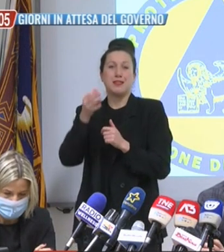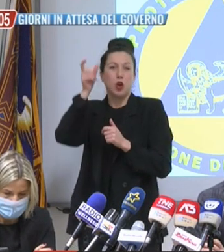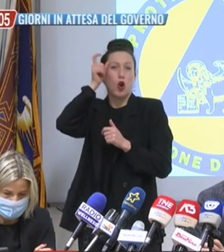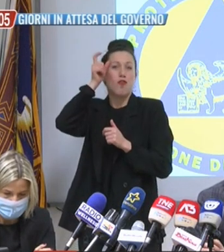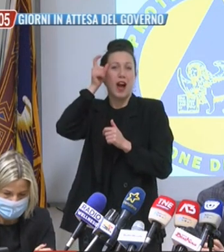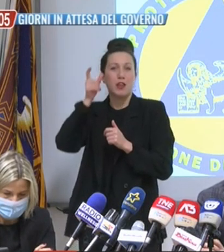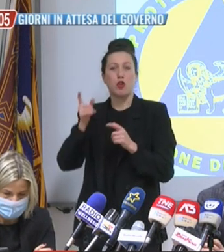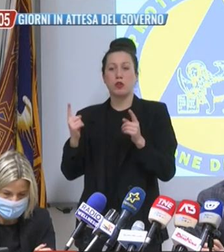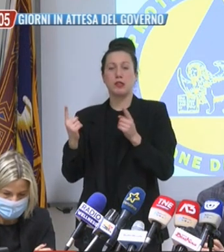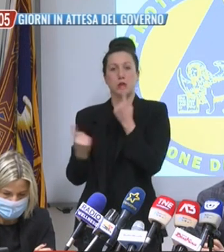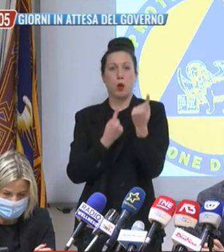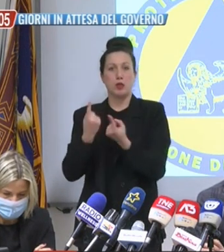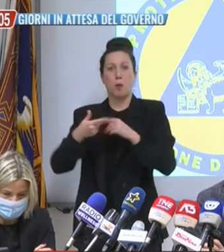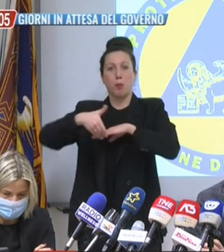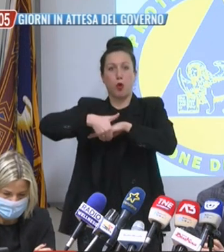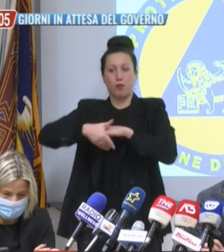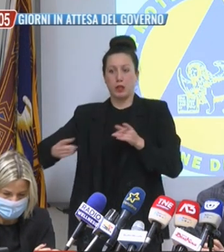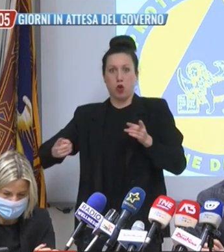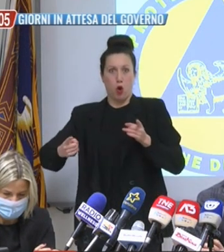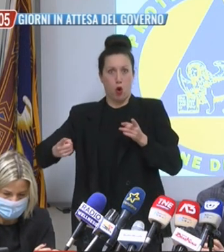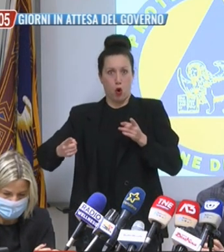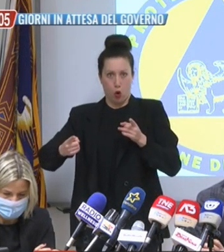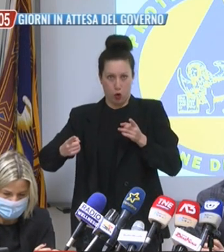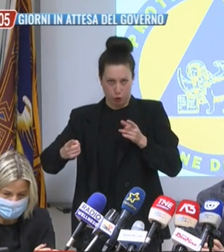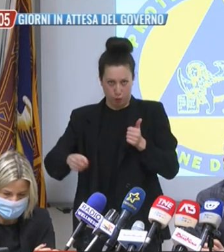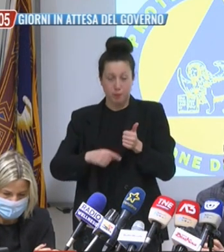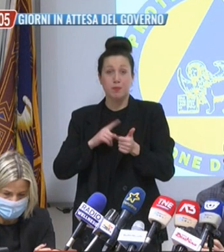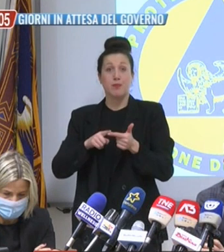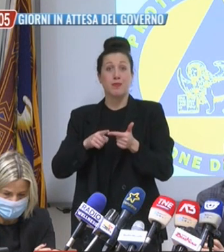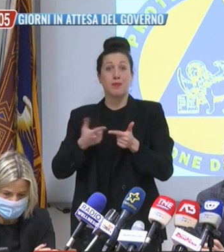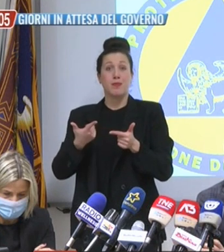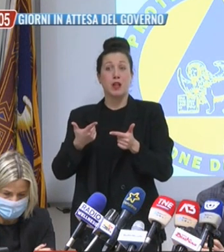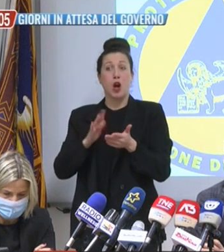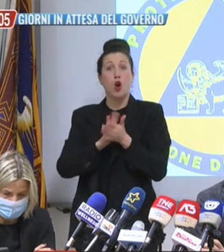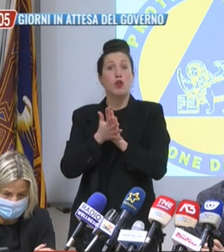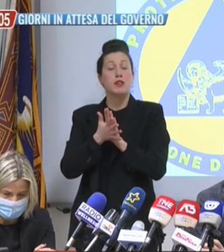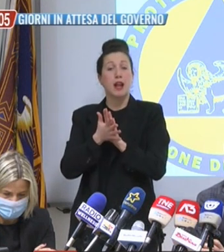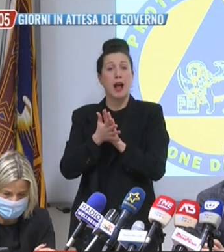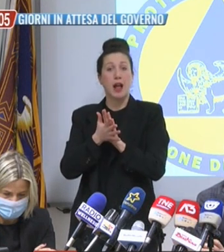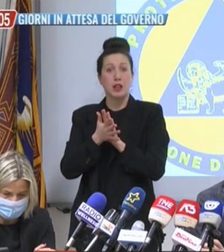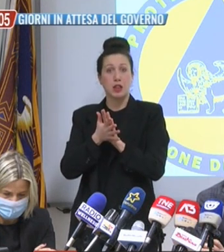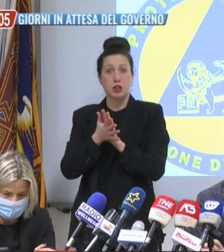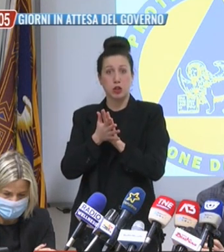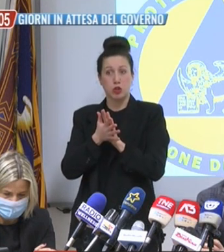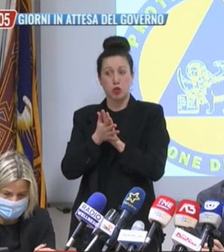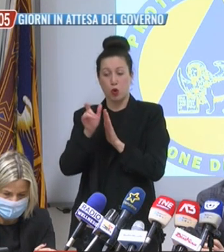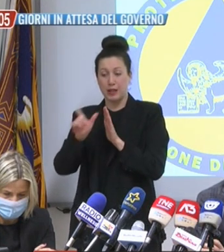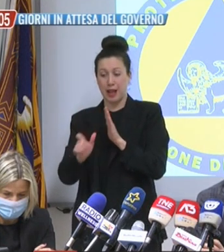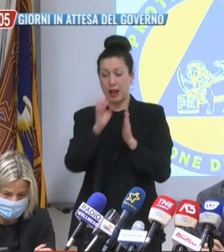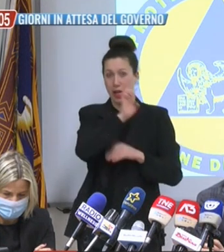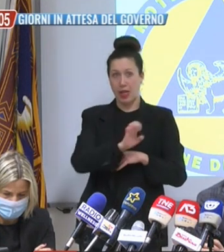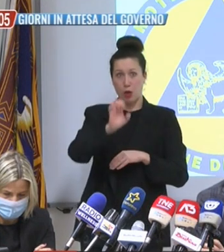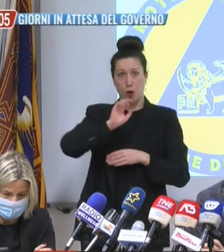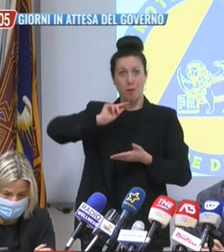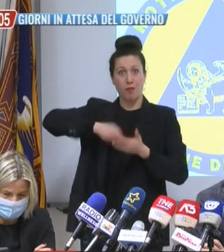che io non so quale sia il contratto firmato dal governo italiano con l'Europa, perché basterebbe che